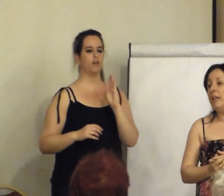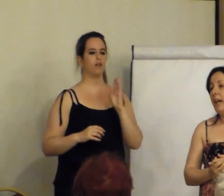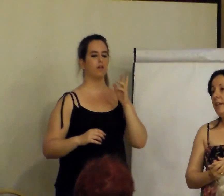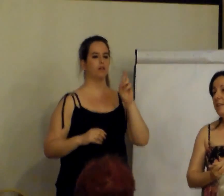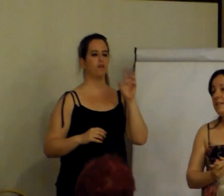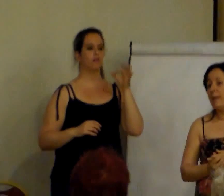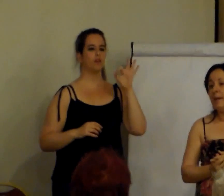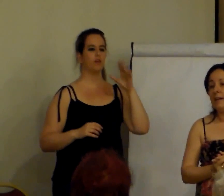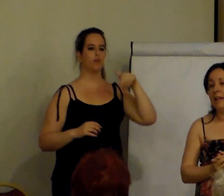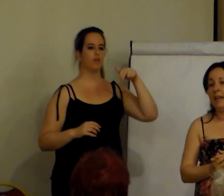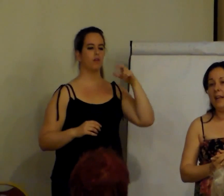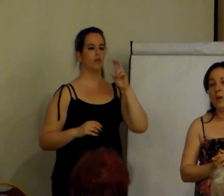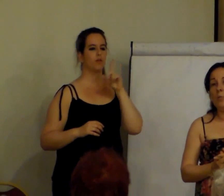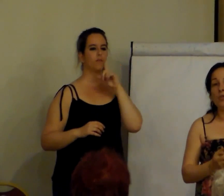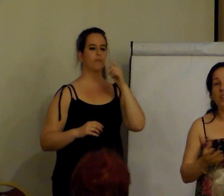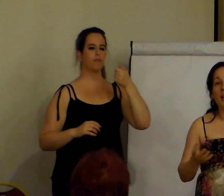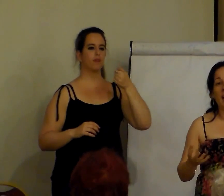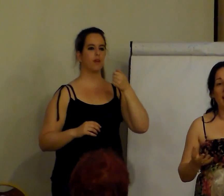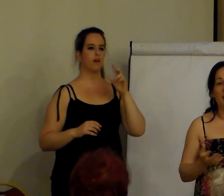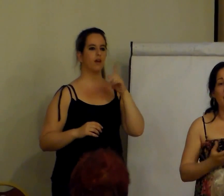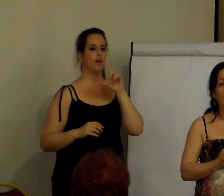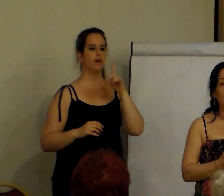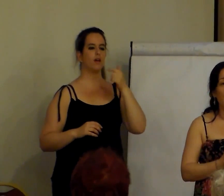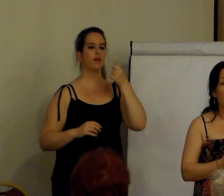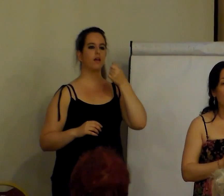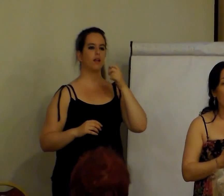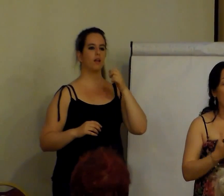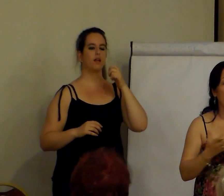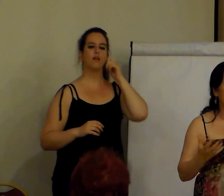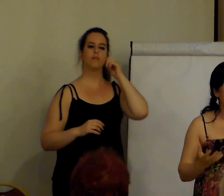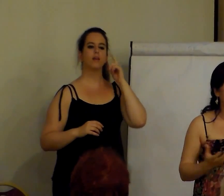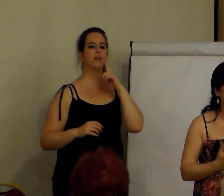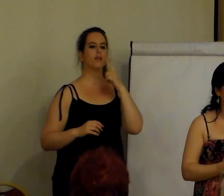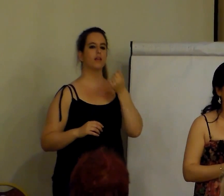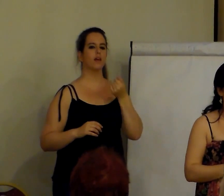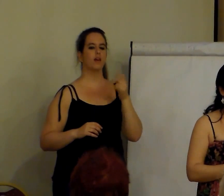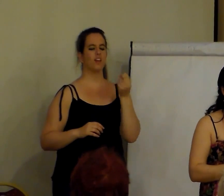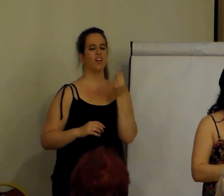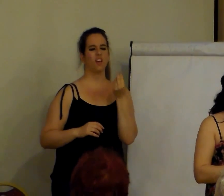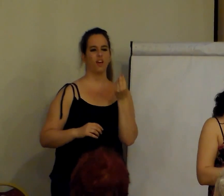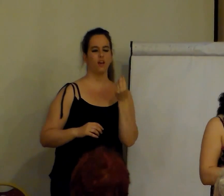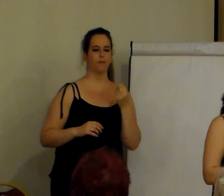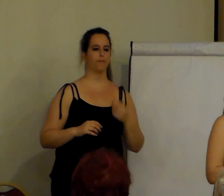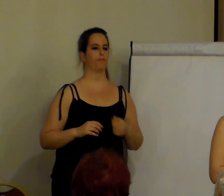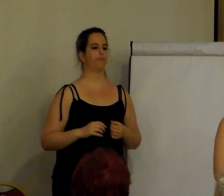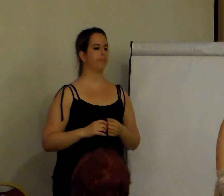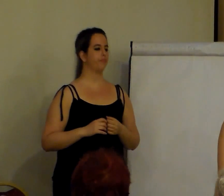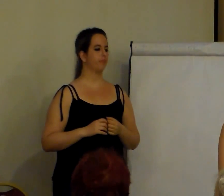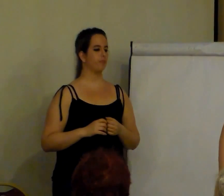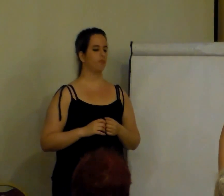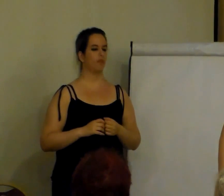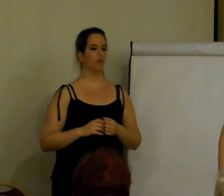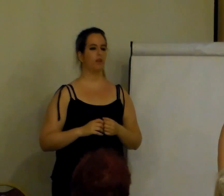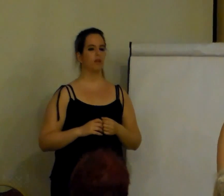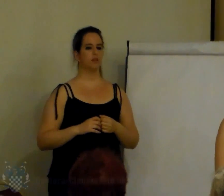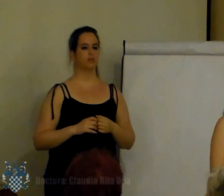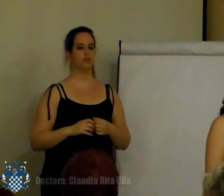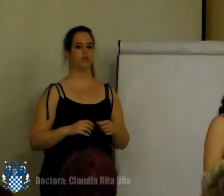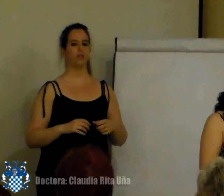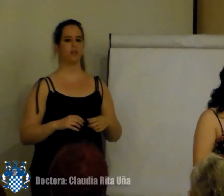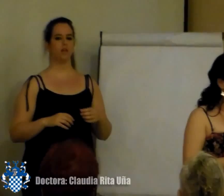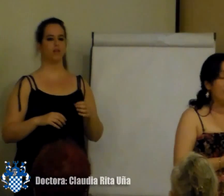de historia y saber cómo llega a tener esta palabra, esta definición de la enfermedad. Es una